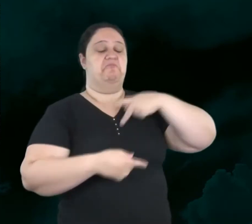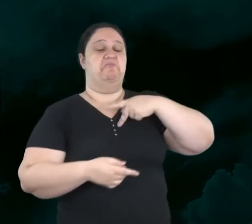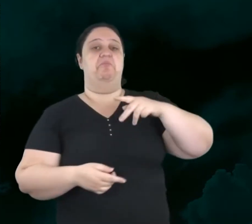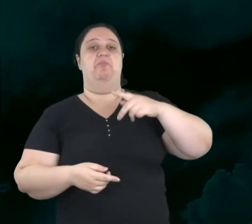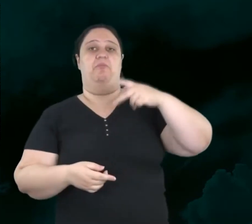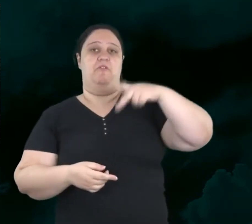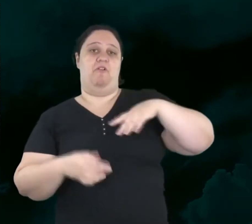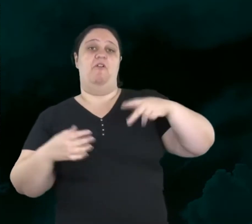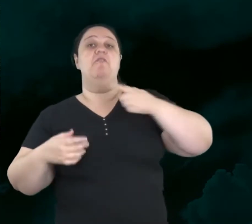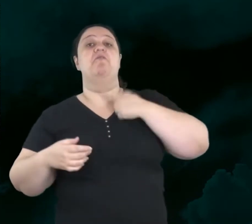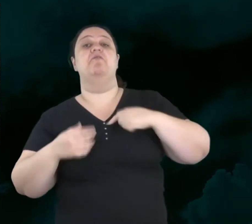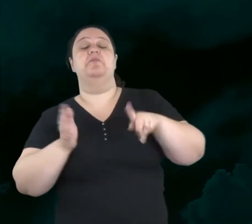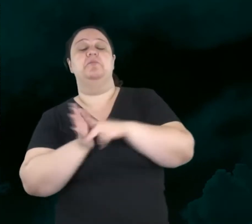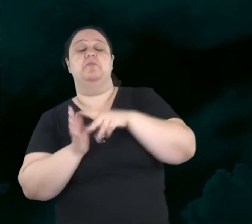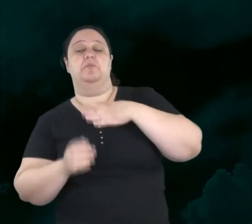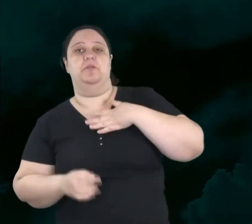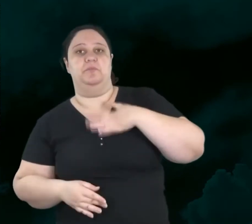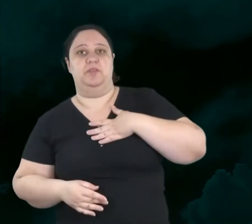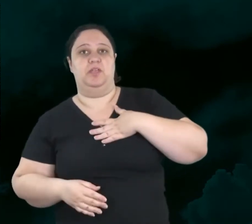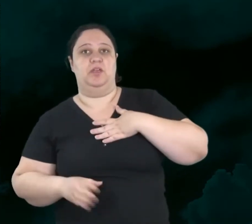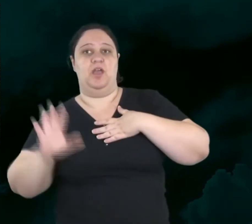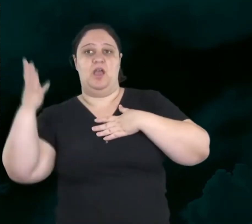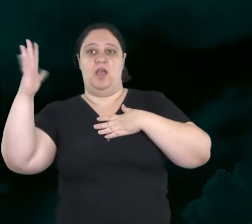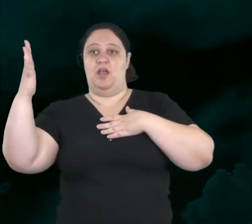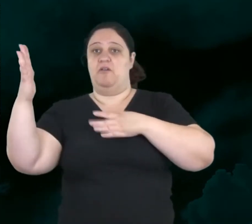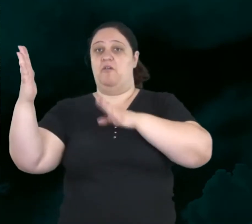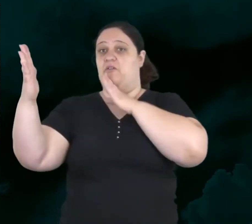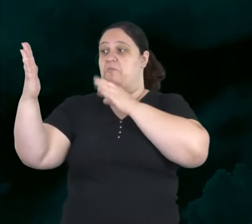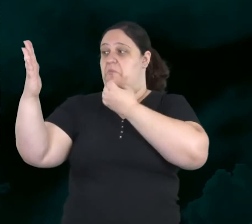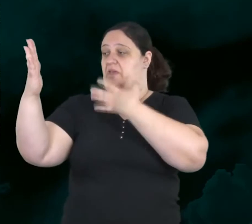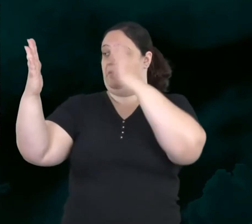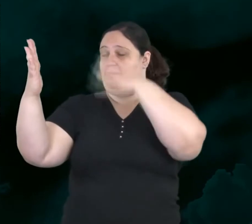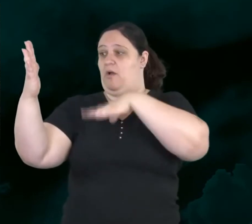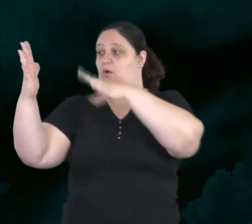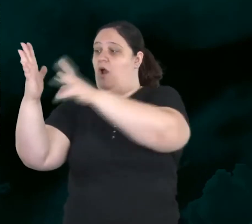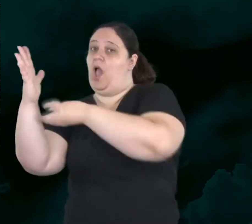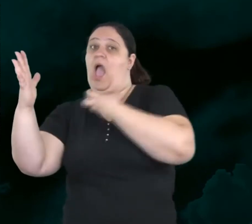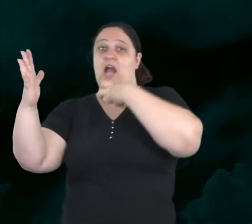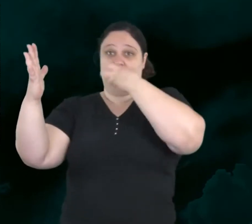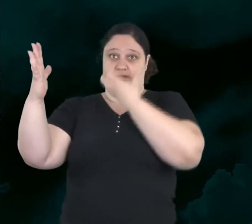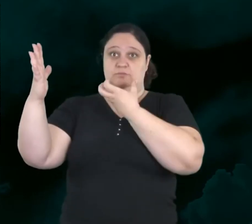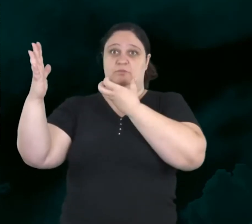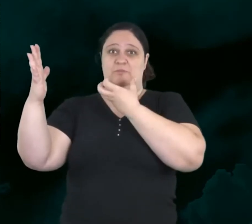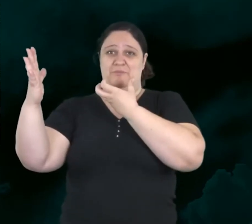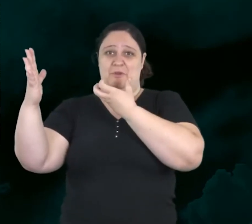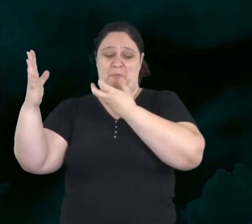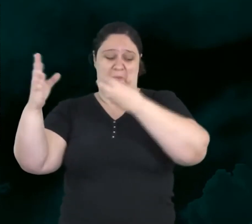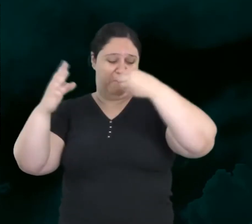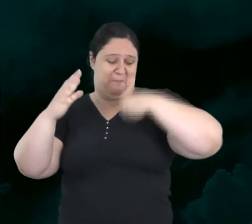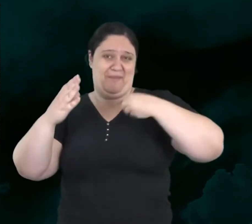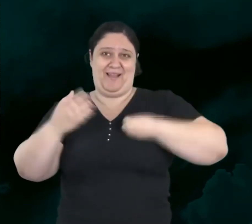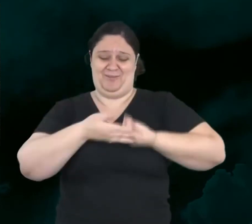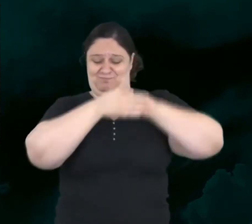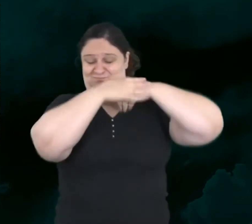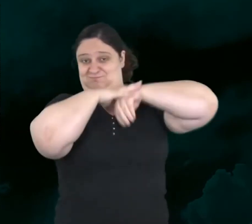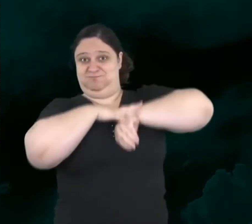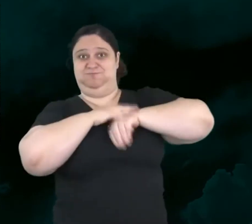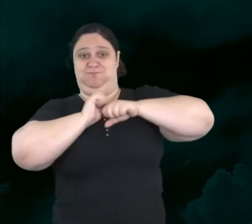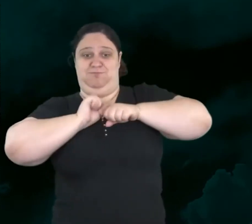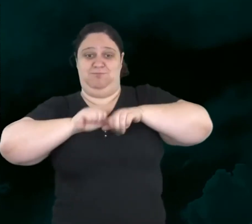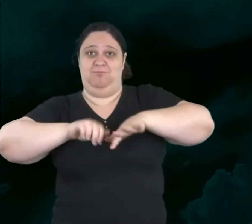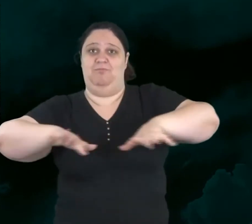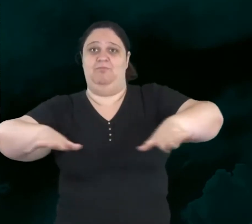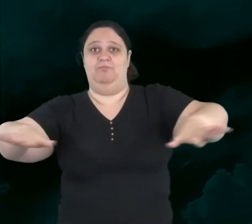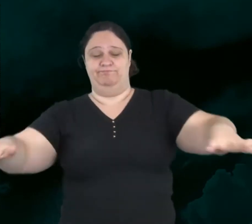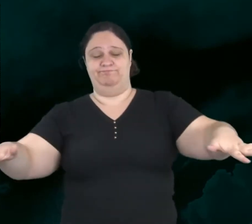árvore do conhecimento do bem e do mal, e com essa transgressão, o pecado entrou no homem, né, e o pecado entrou no mundo,